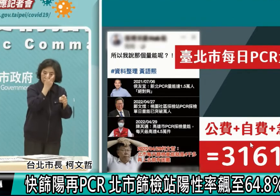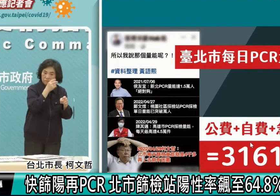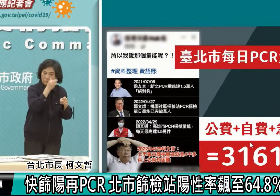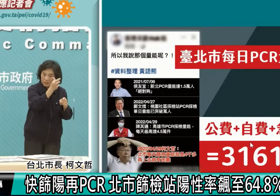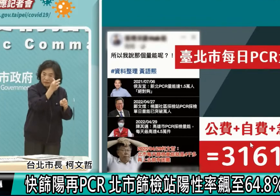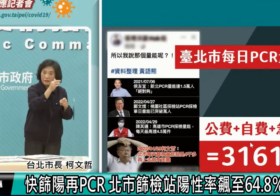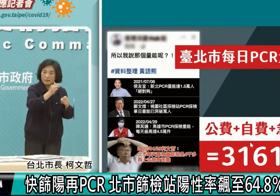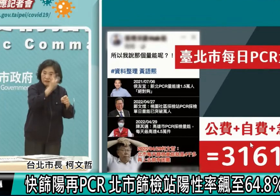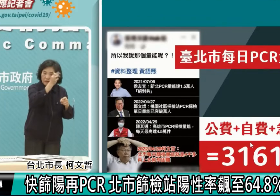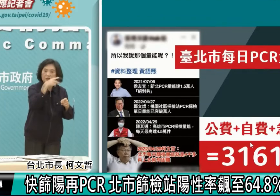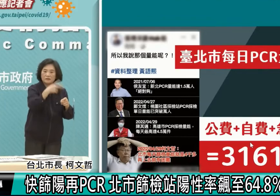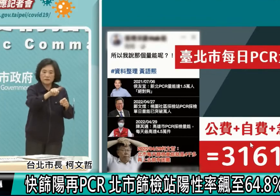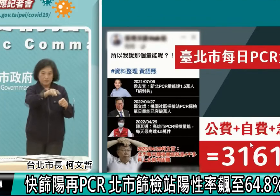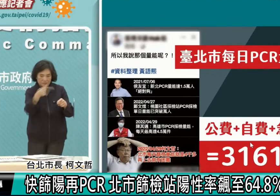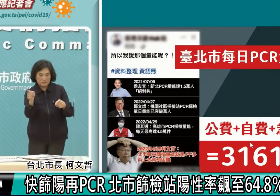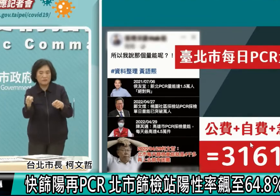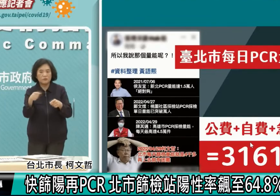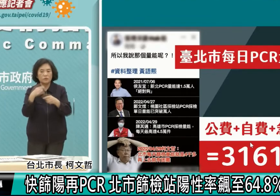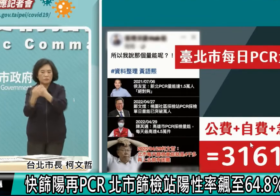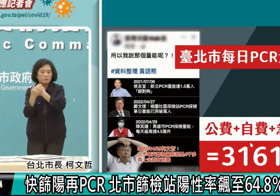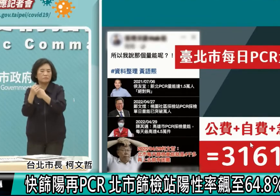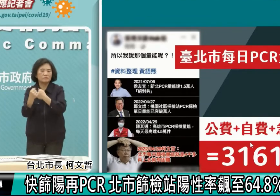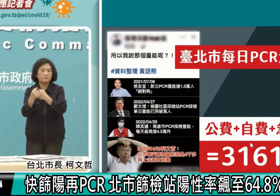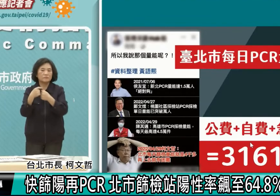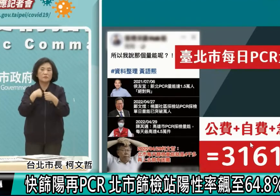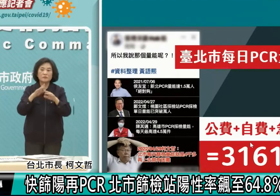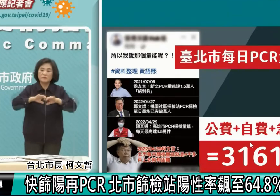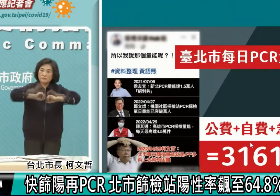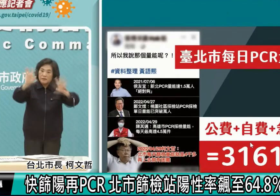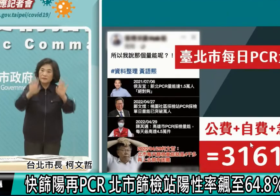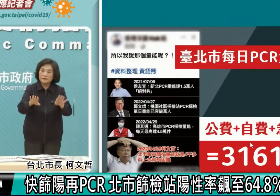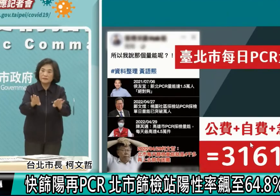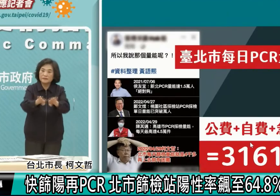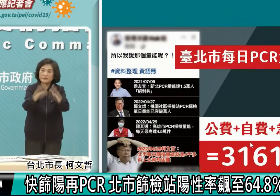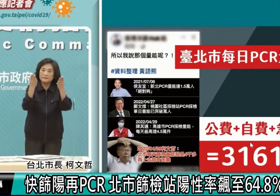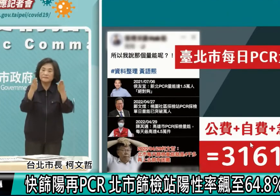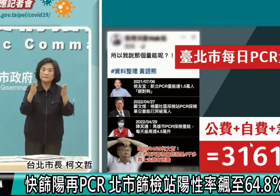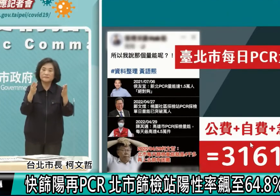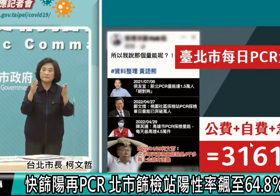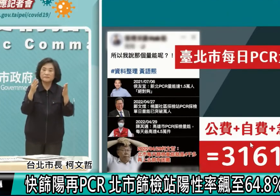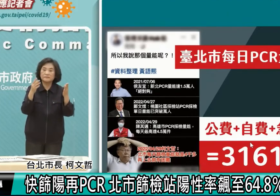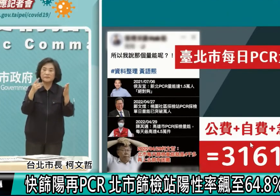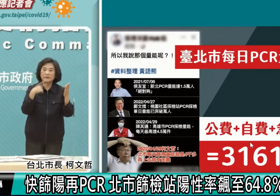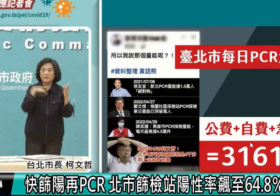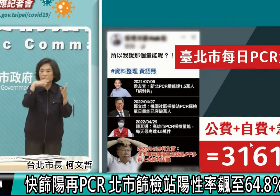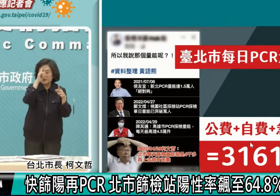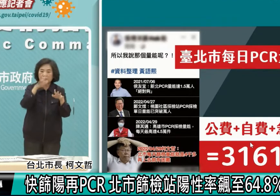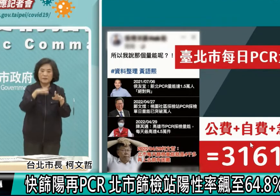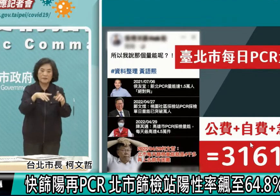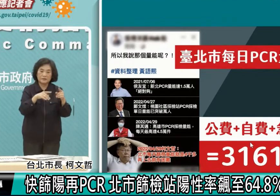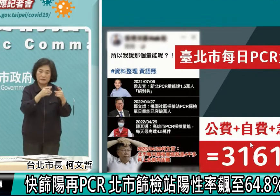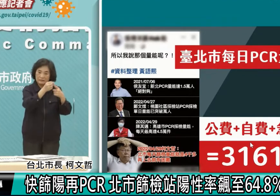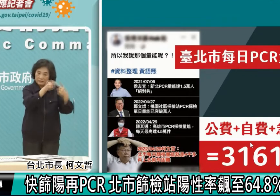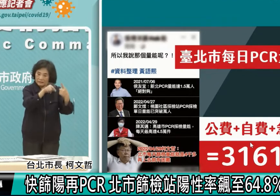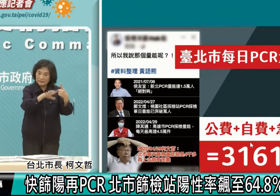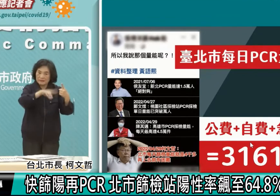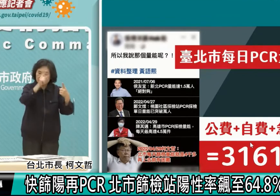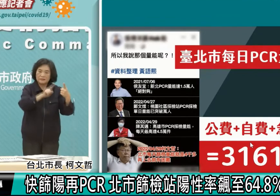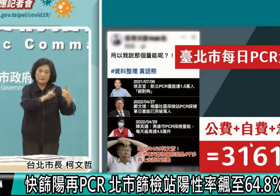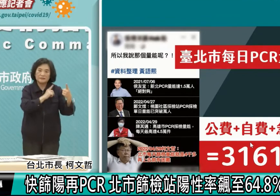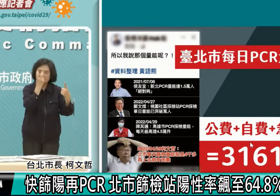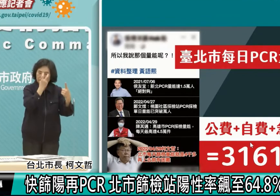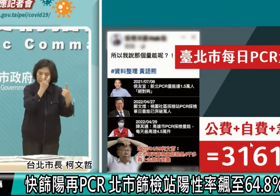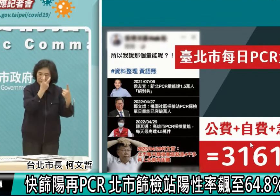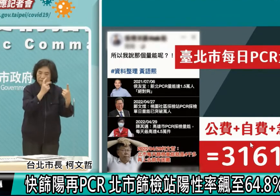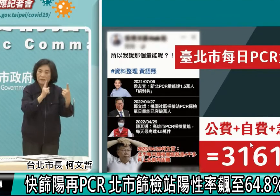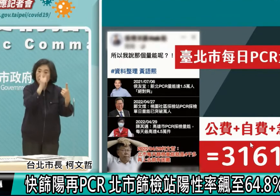做。所以意思就是说从现在开始、哦、我们希望用快筛来做第一